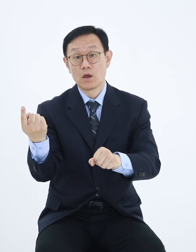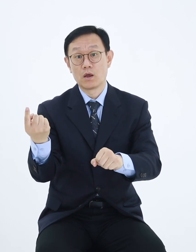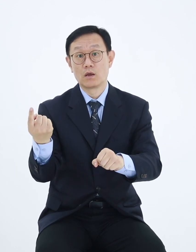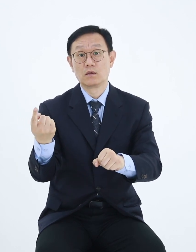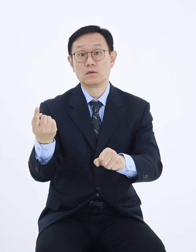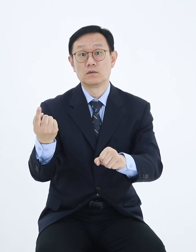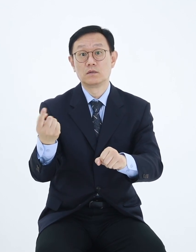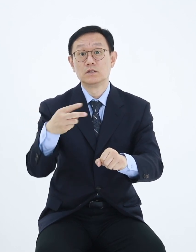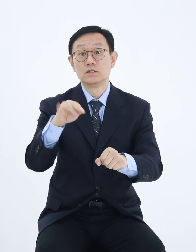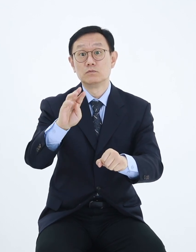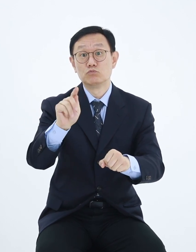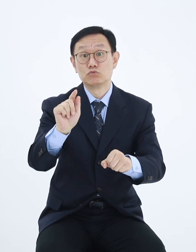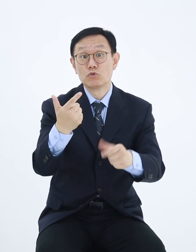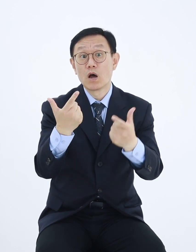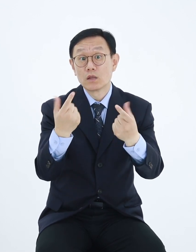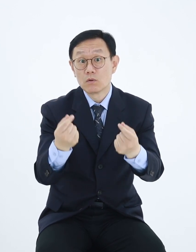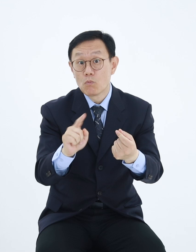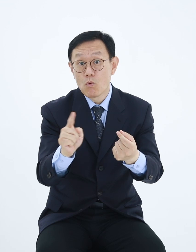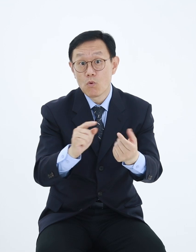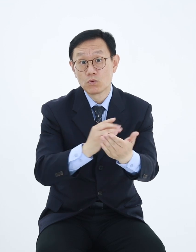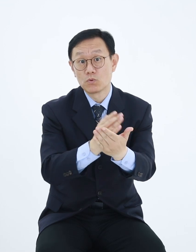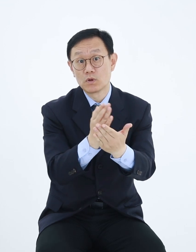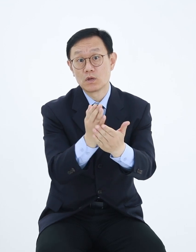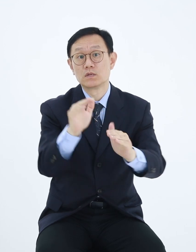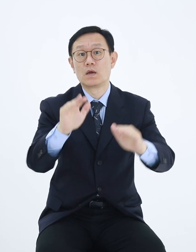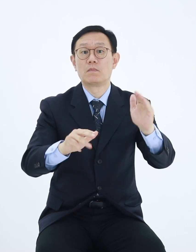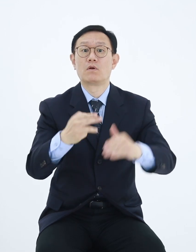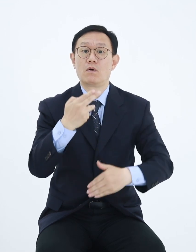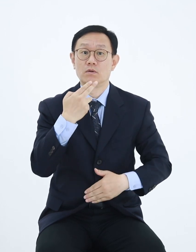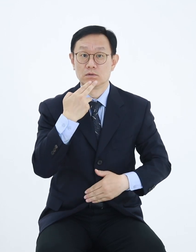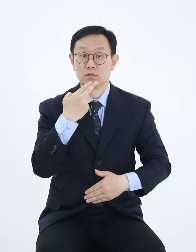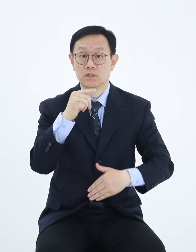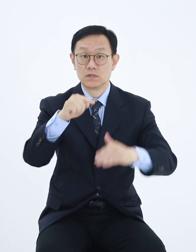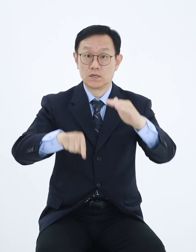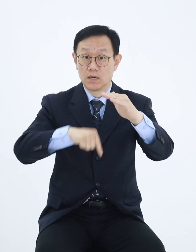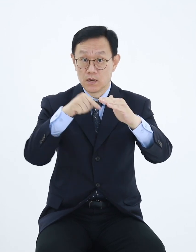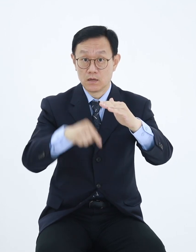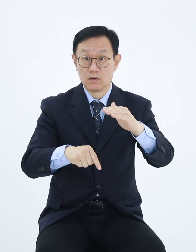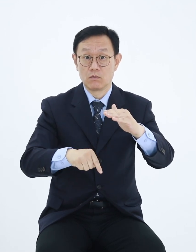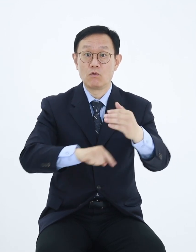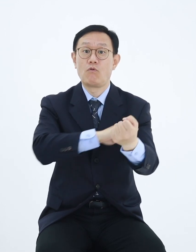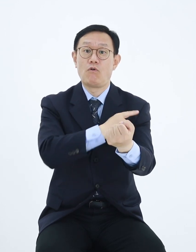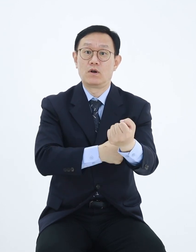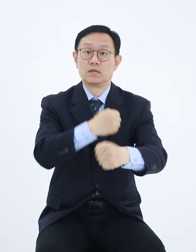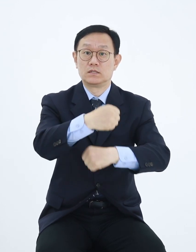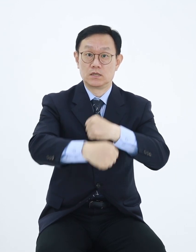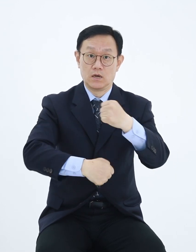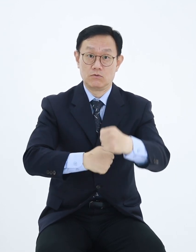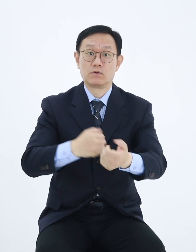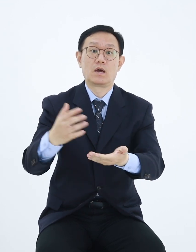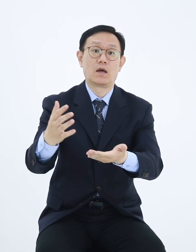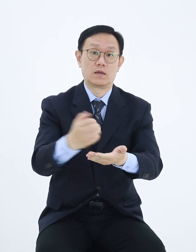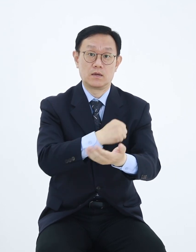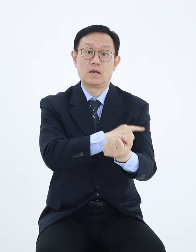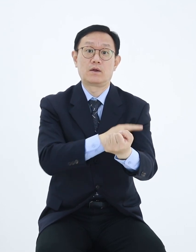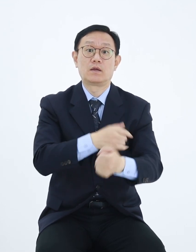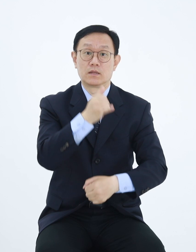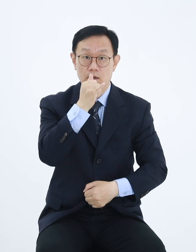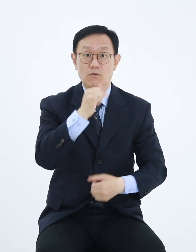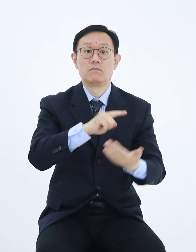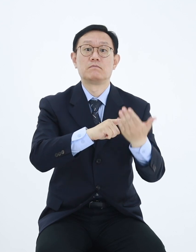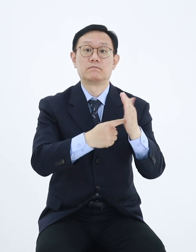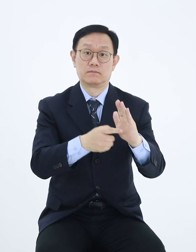신분과 같은 어떠한 종류의 차별 없이 이 선언에서 규정한 모든 권리와 자유를 향유할 자격이 있음을